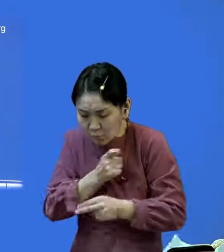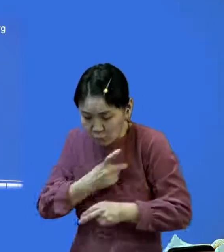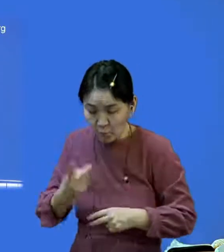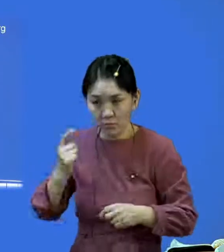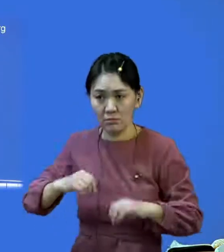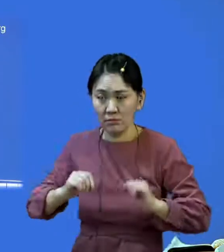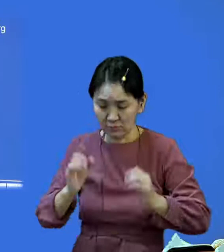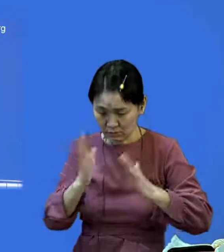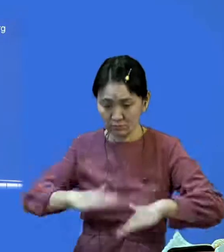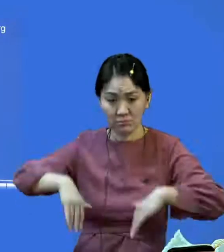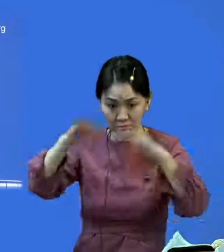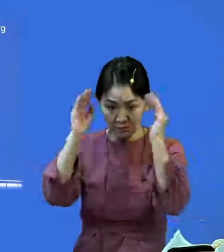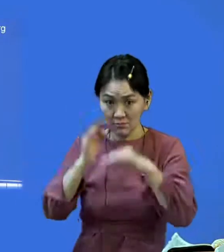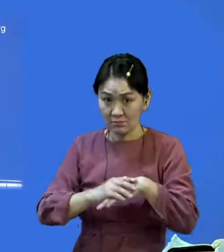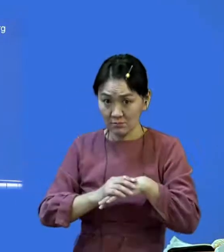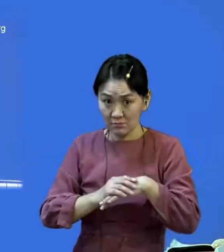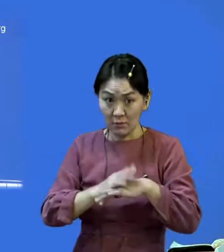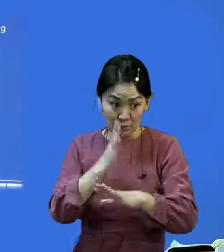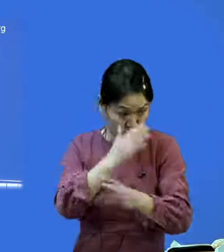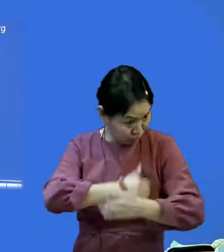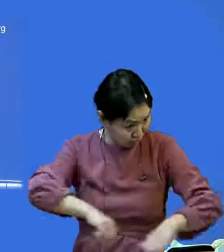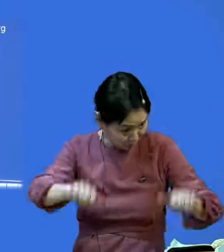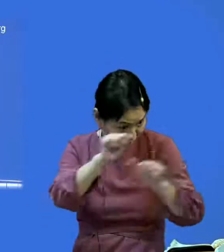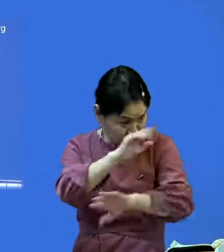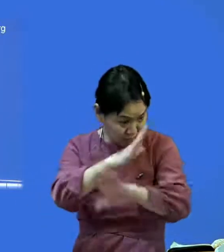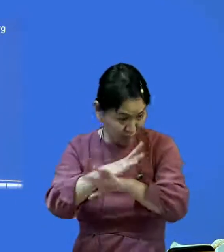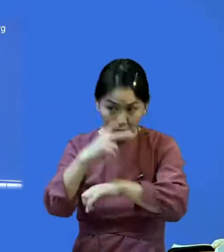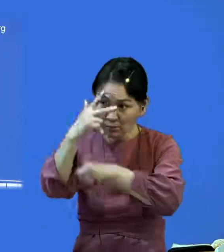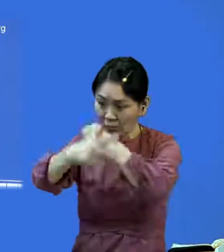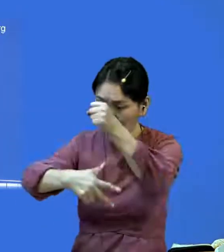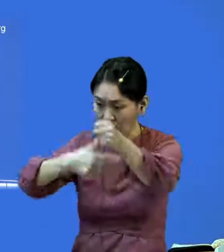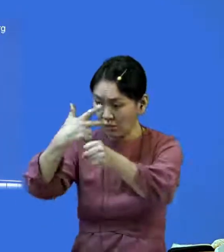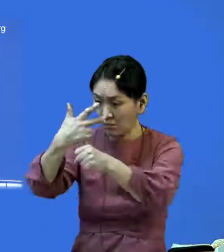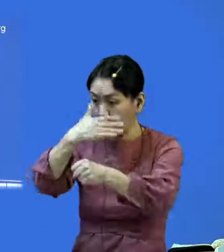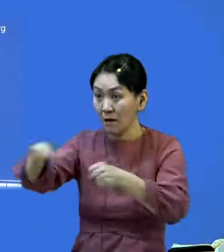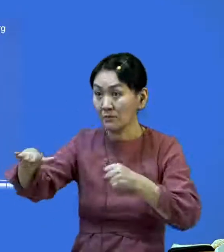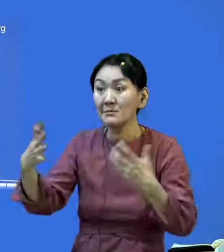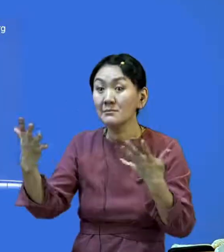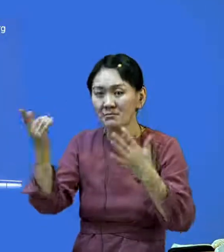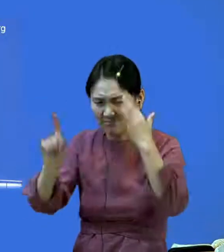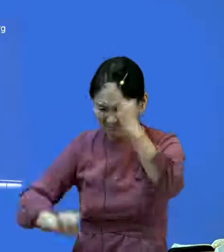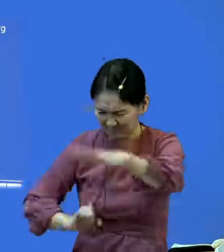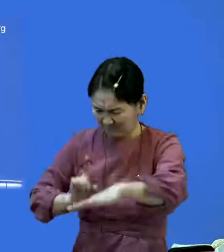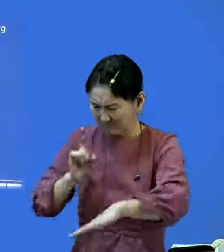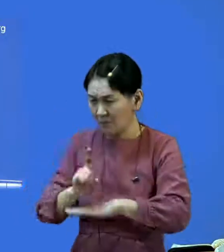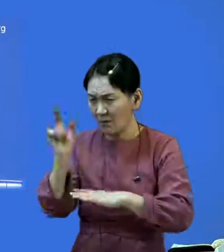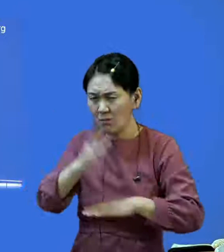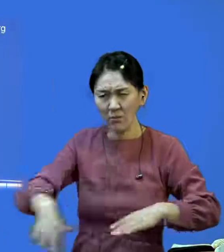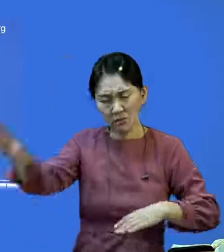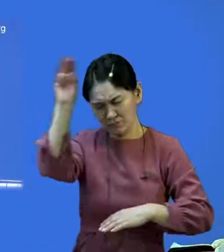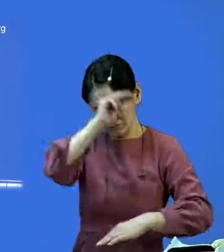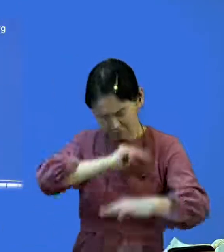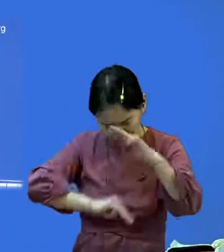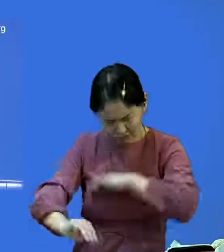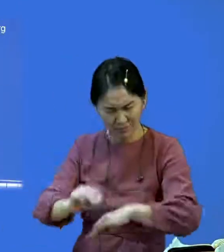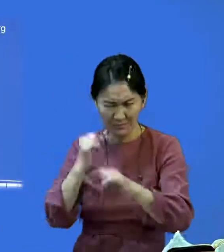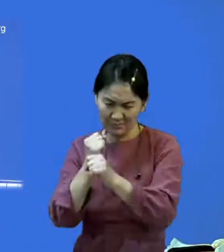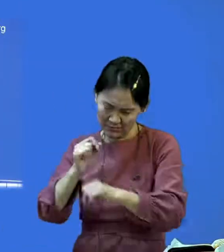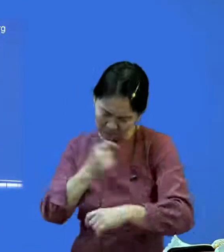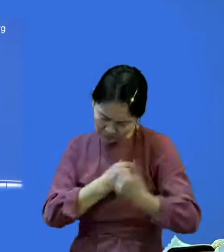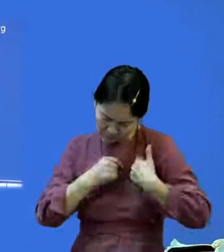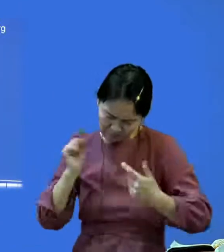тэгээд 3 жил хагасын турш олны төлөө ажиллахдаа ямар их зовсон бэ? Толгой хорогдох ч газаргүй.